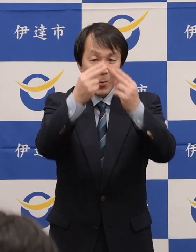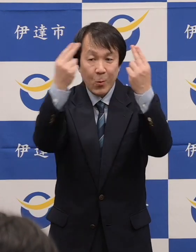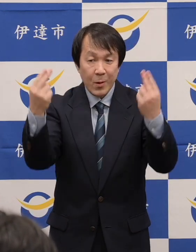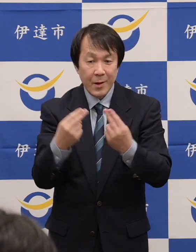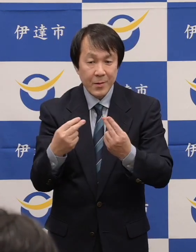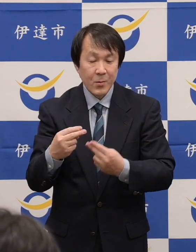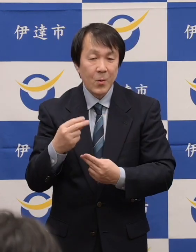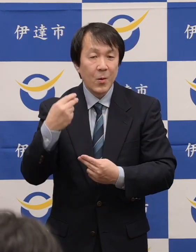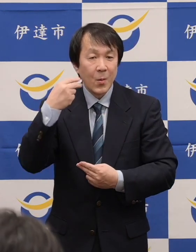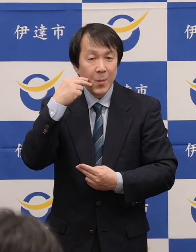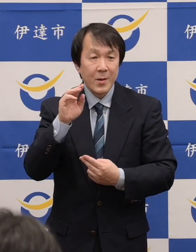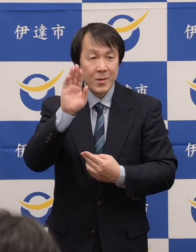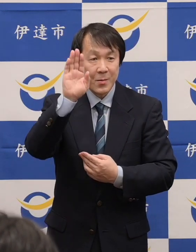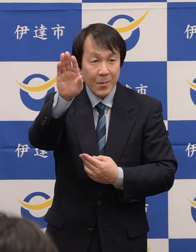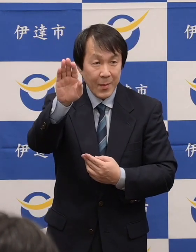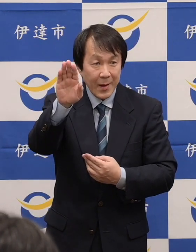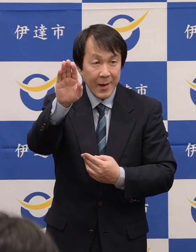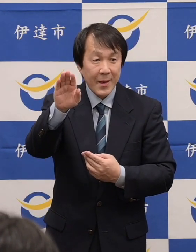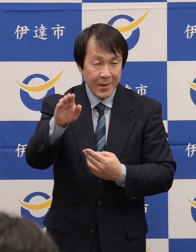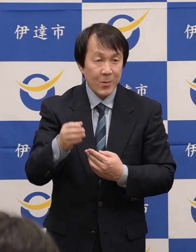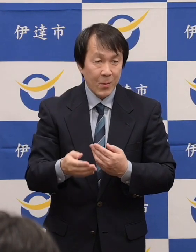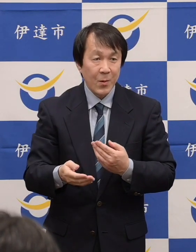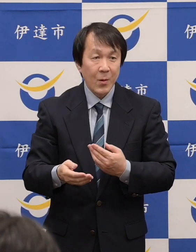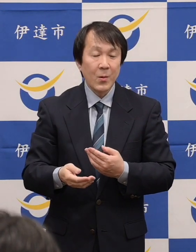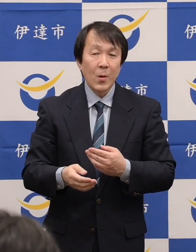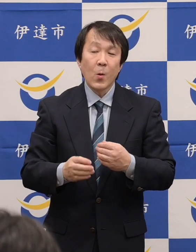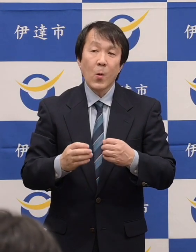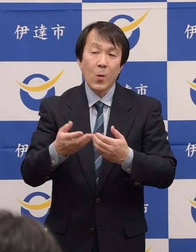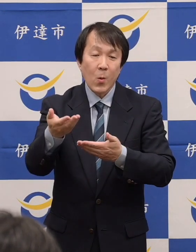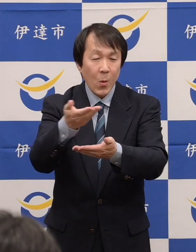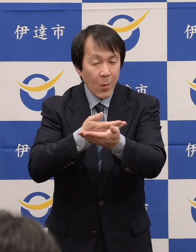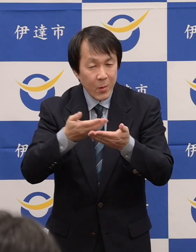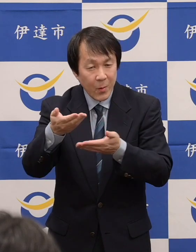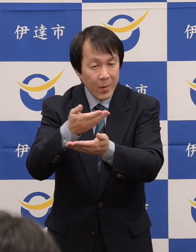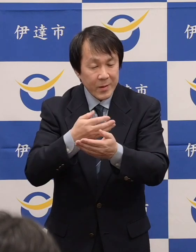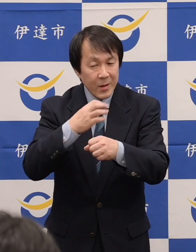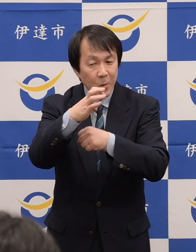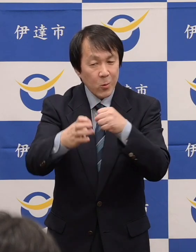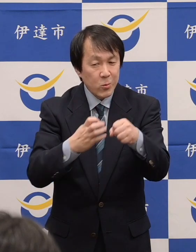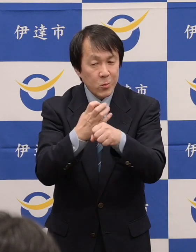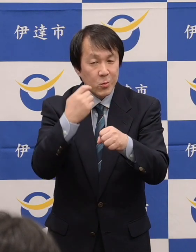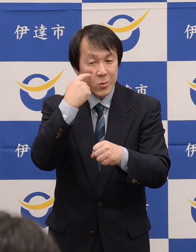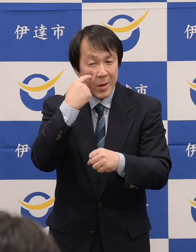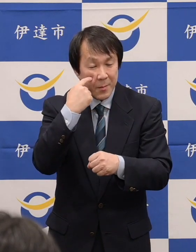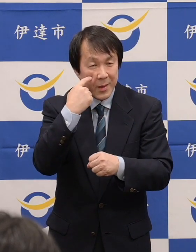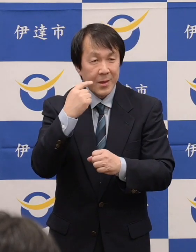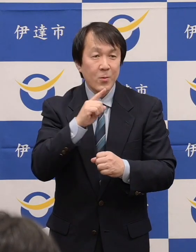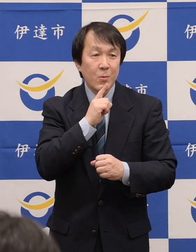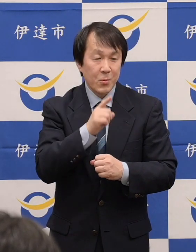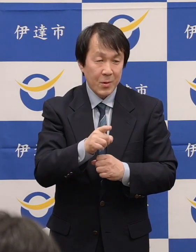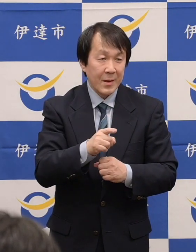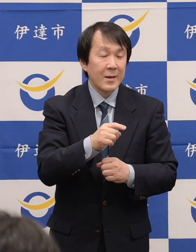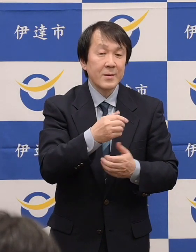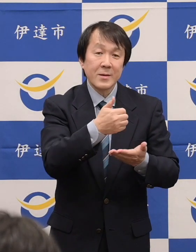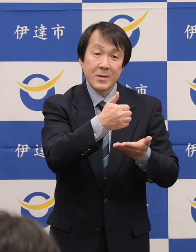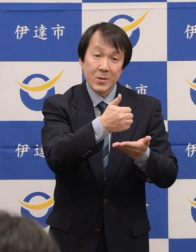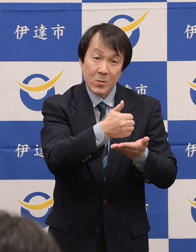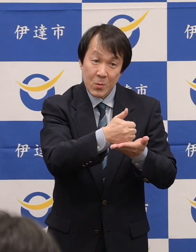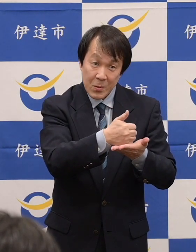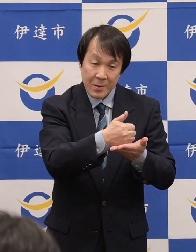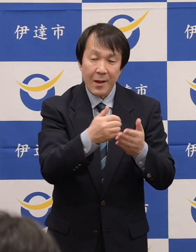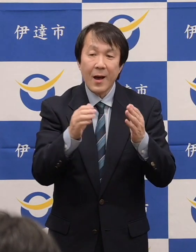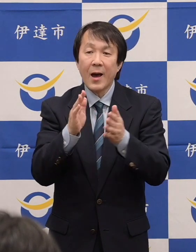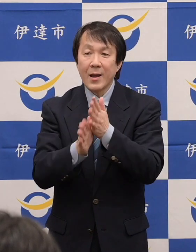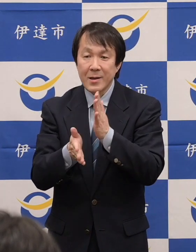町との姉妹都市提携を行って40年という節目で、改めてその市長としてその節目